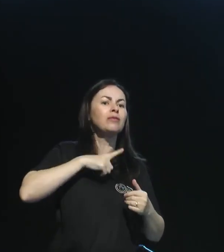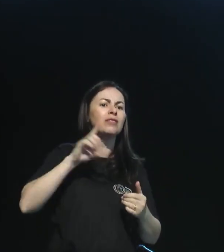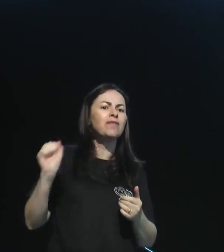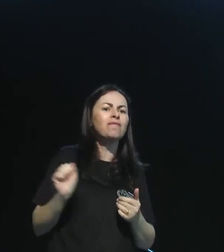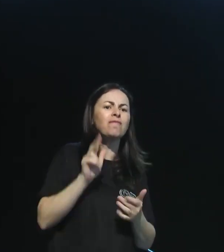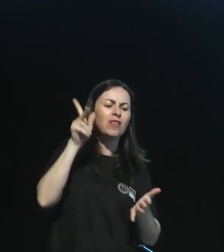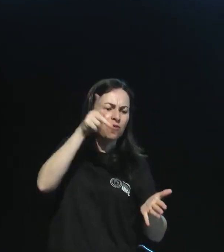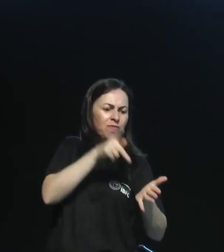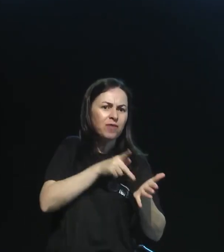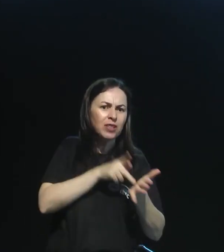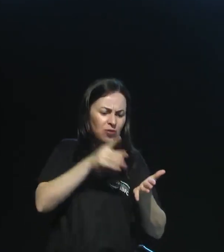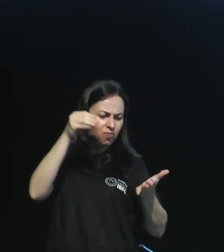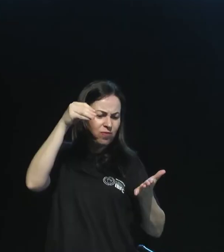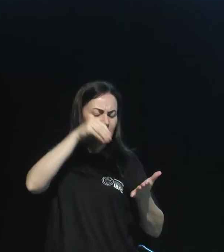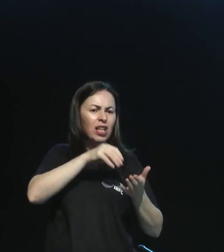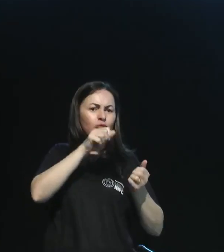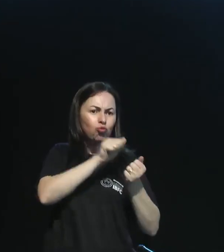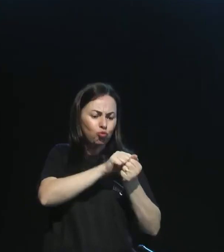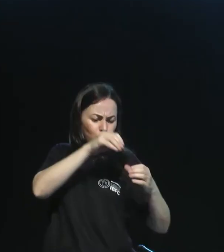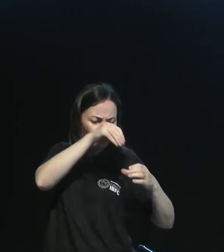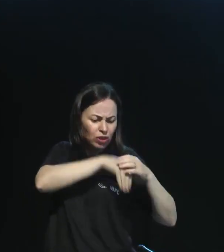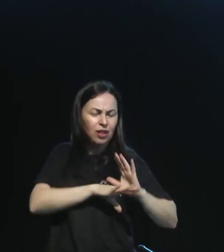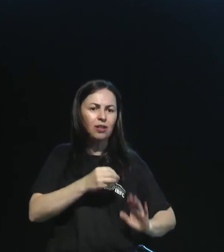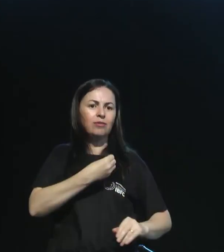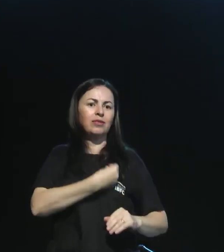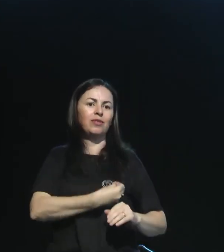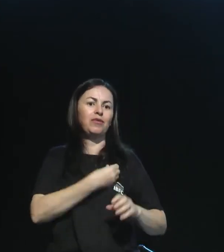valor na sua vida pode ser destruído por isso.